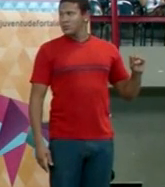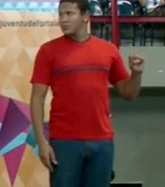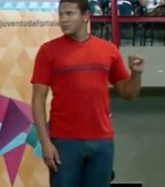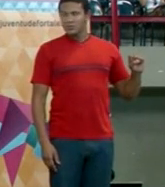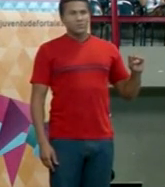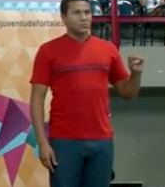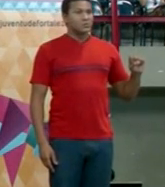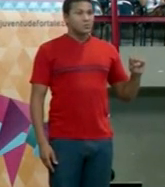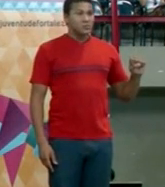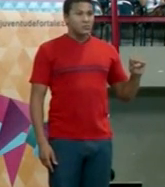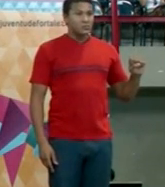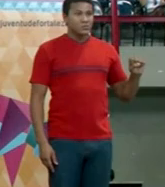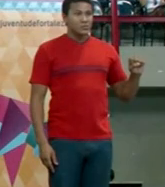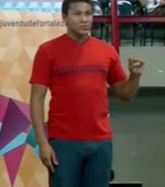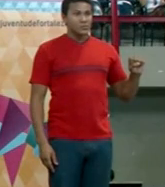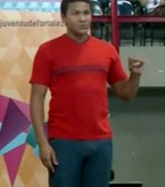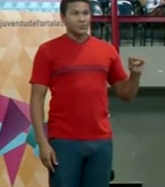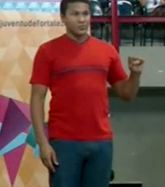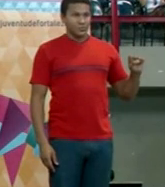Quantos?